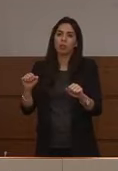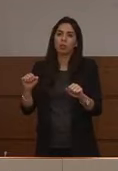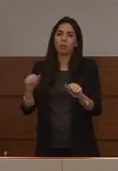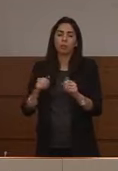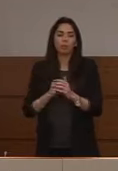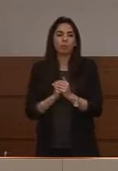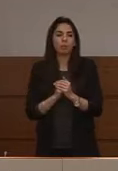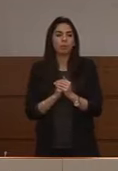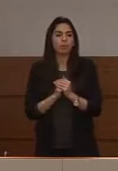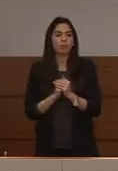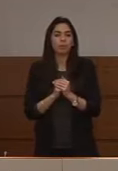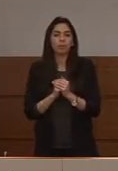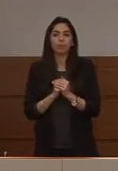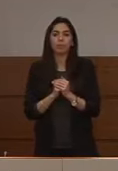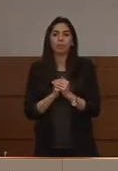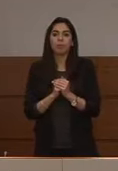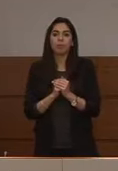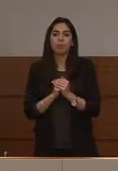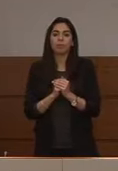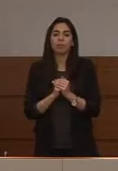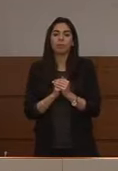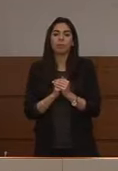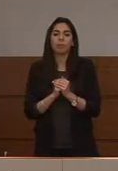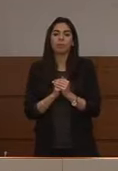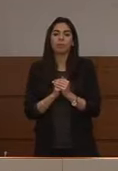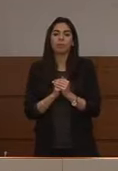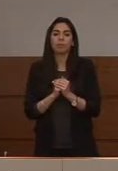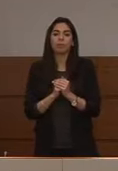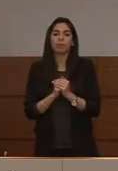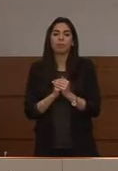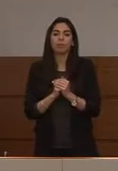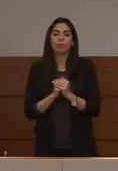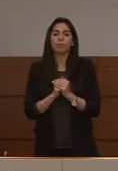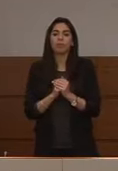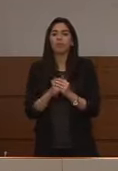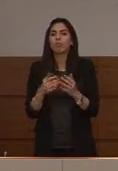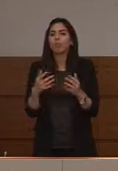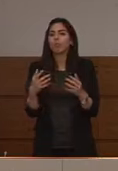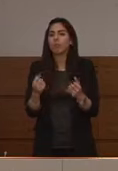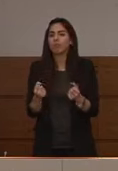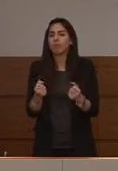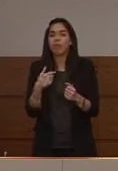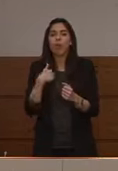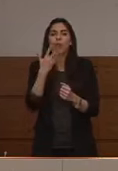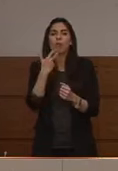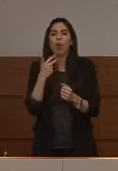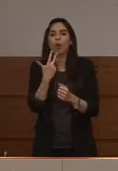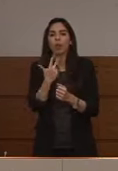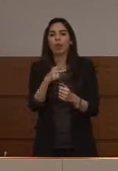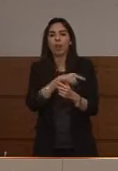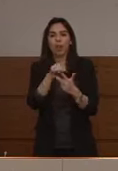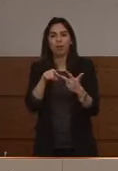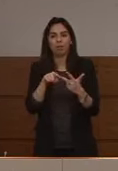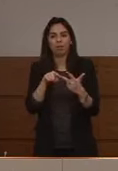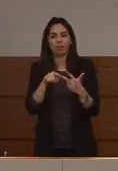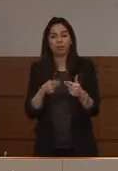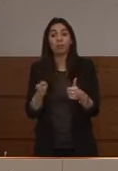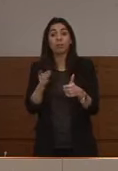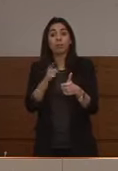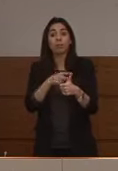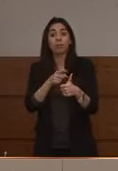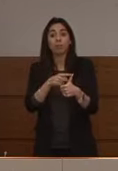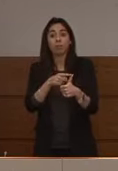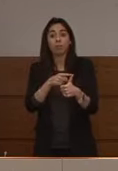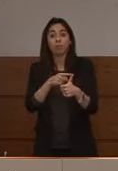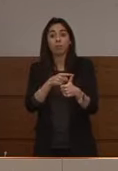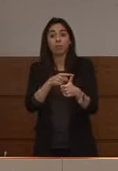v2 vorrei toccare sinteticamente tre punti il primo riguarda la durata